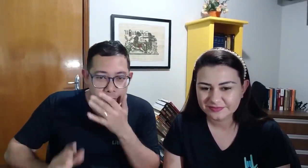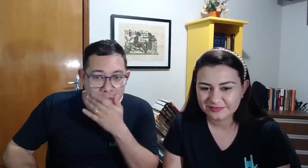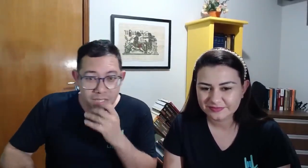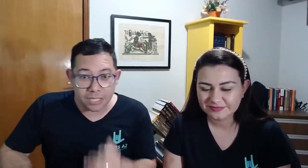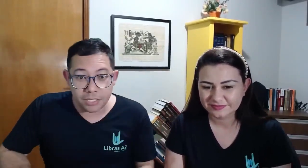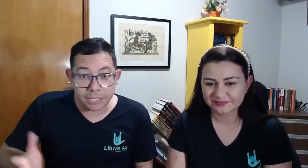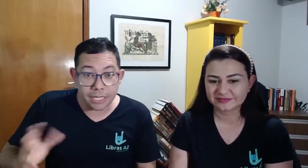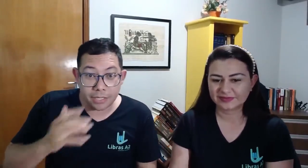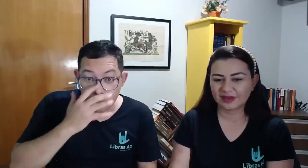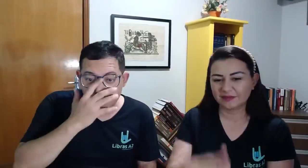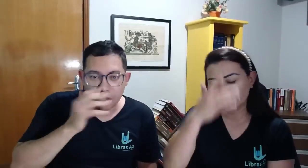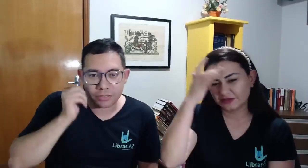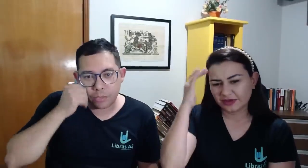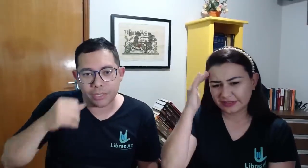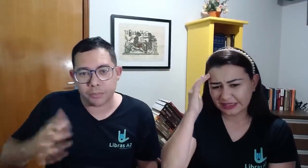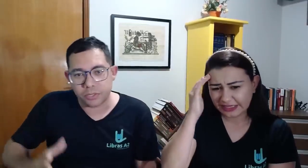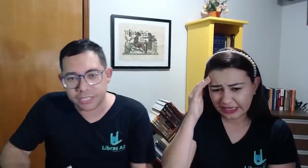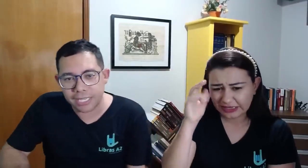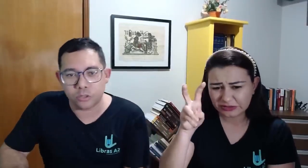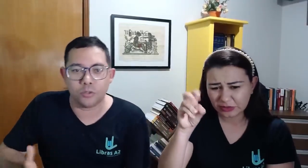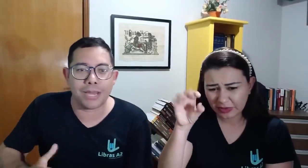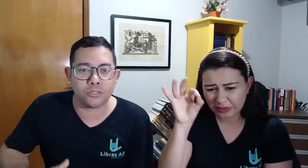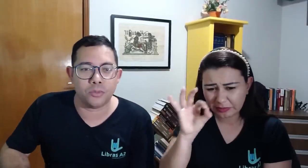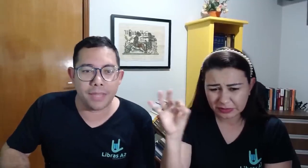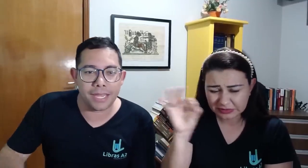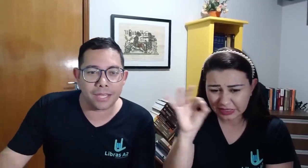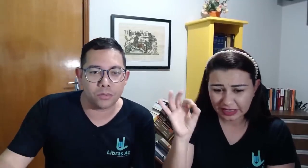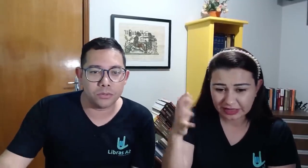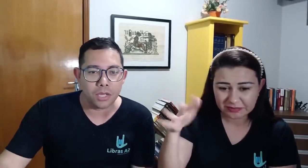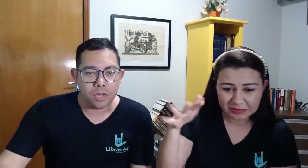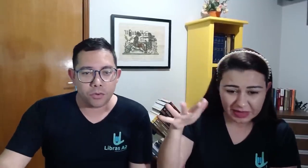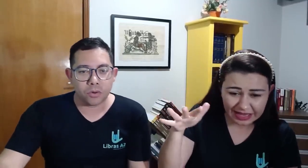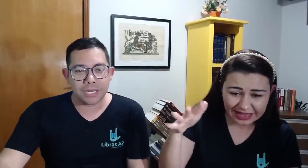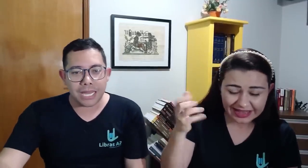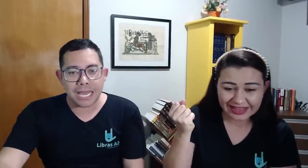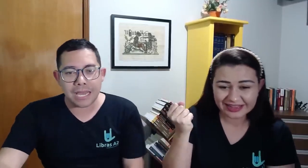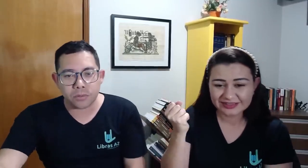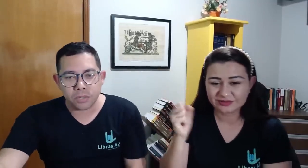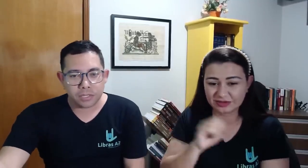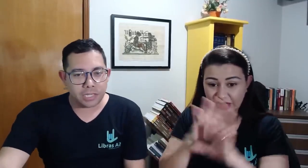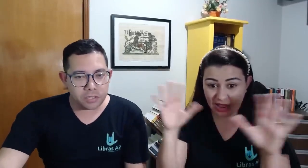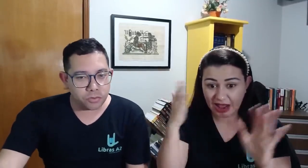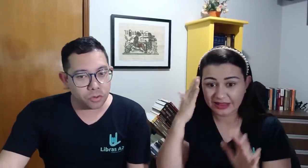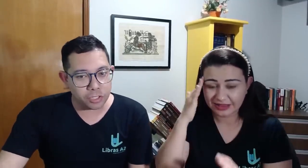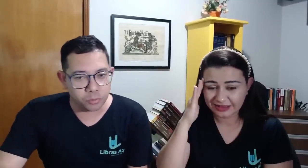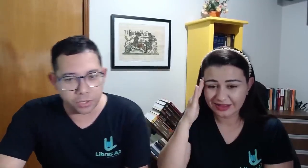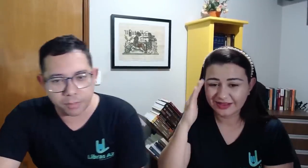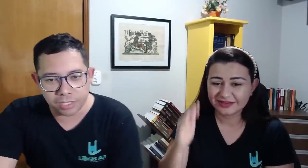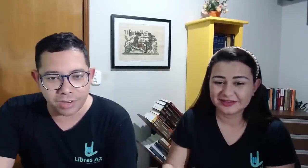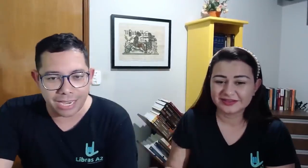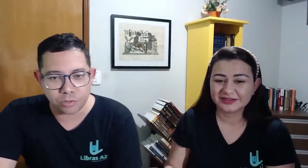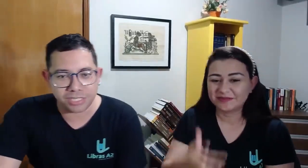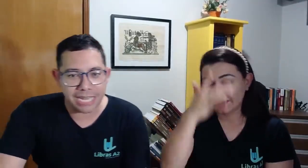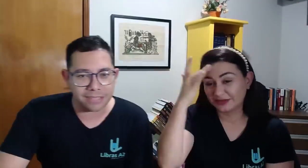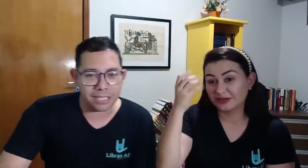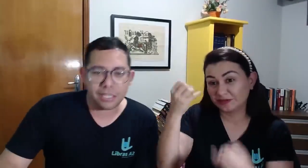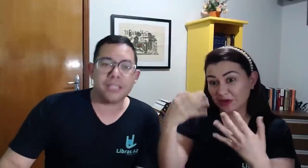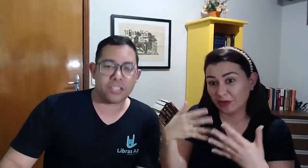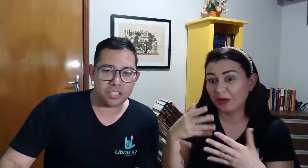pessoal falando que entendeu ali, ó, 50%, mais ou menos. Ficou claro. A gente falou, faz um pouquinho mais devagar os sinais aí. A gente vai